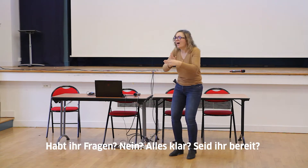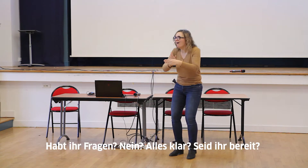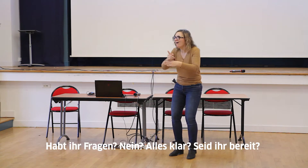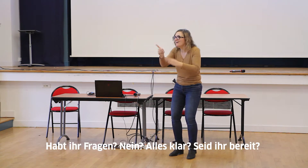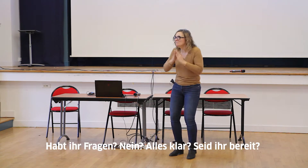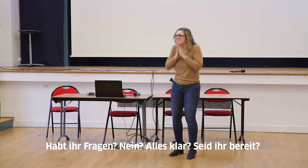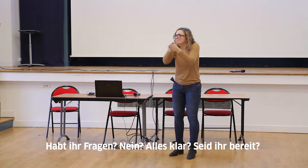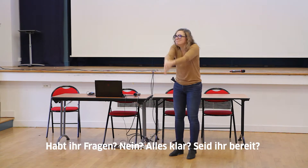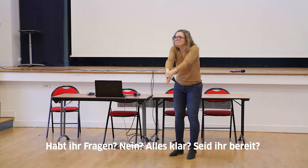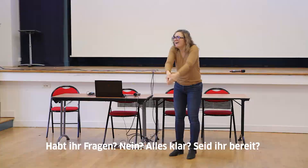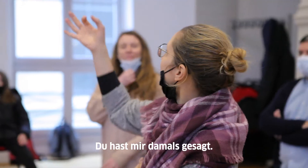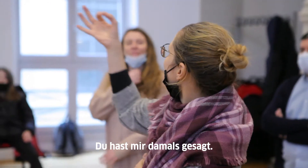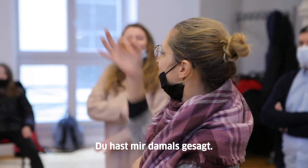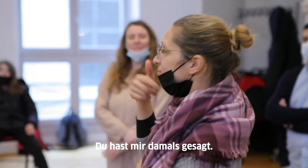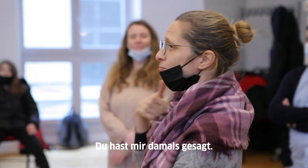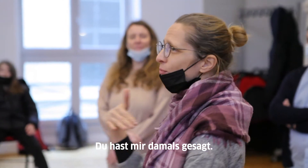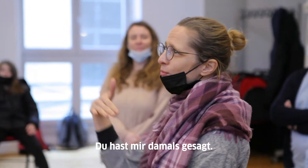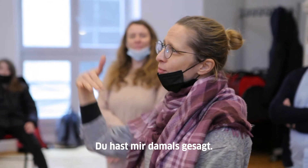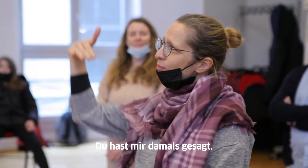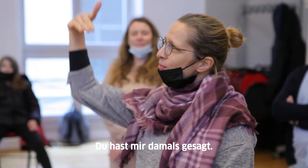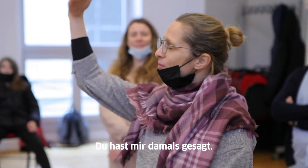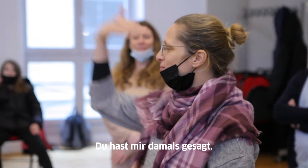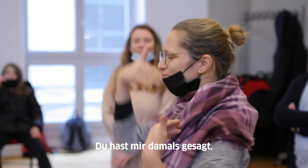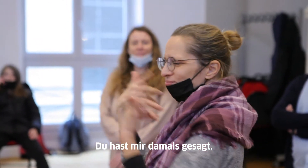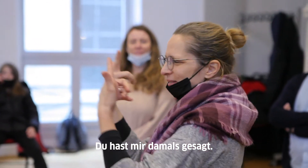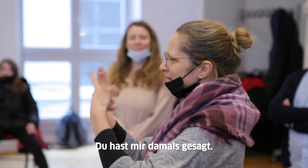Est-ce que vous êtes prêts? Avant, tu m'avais dit...